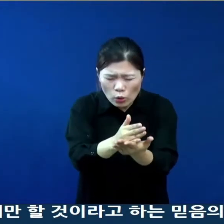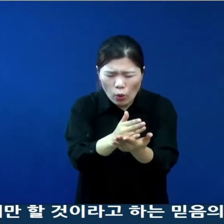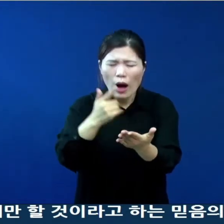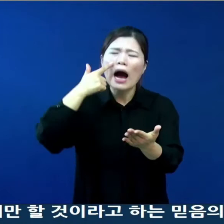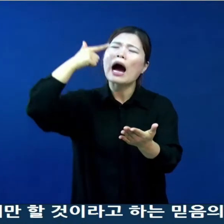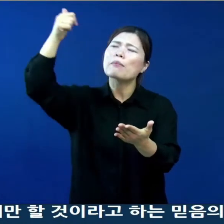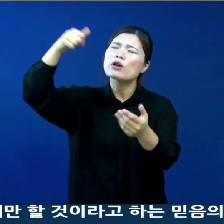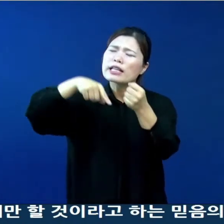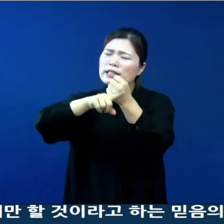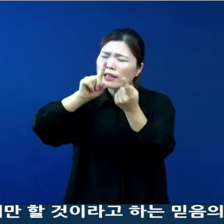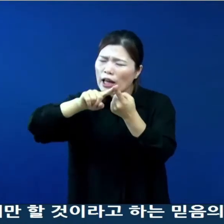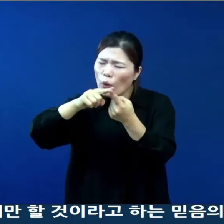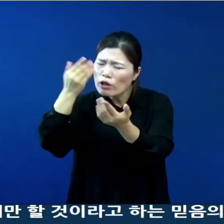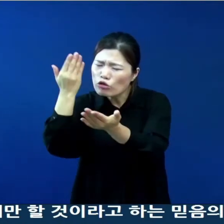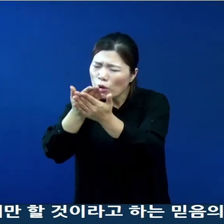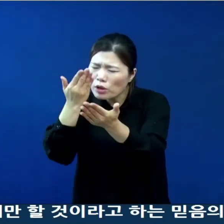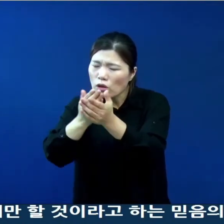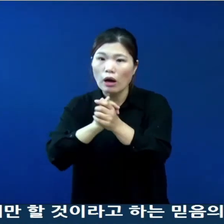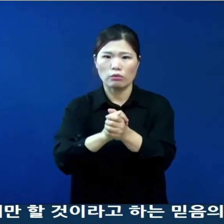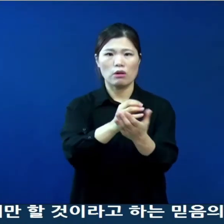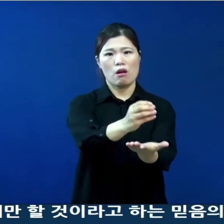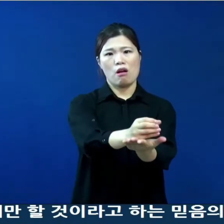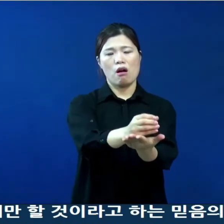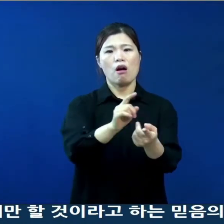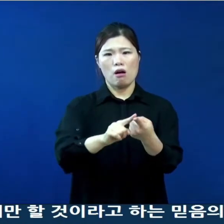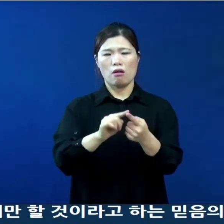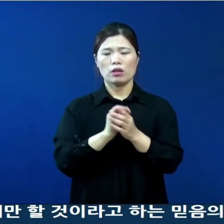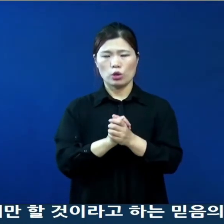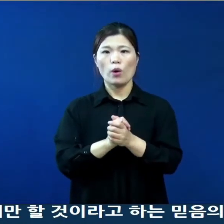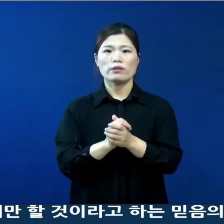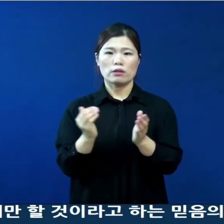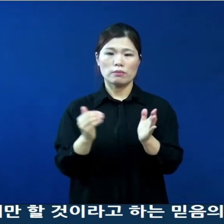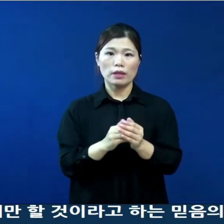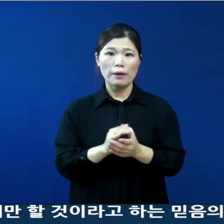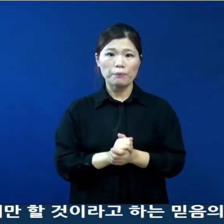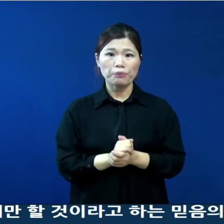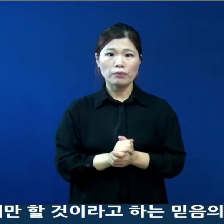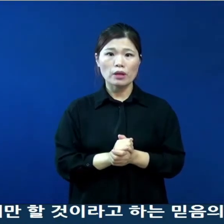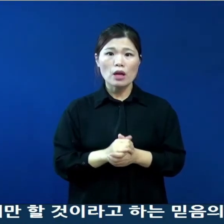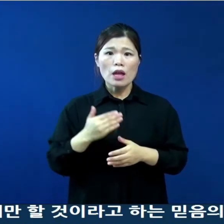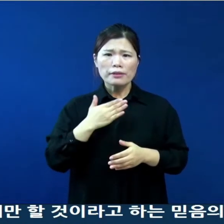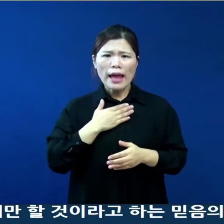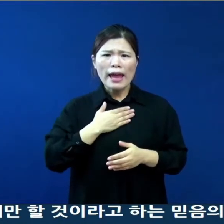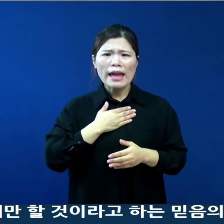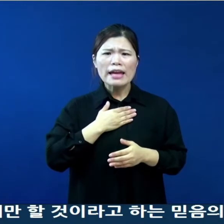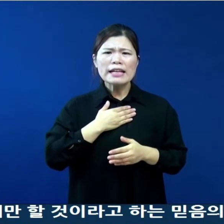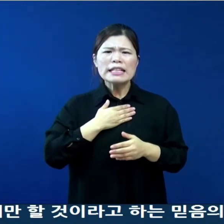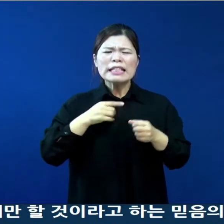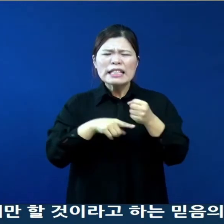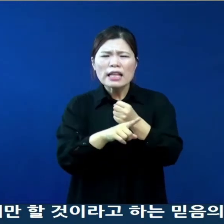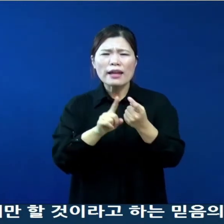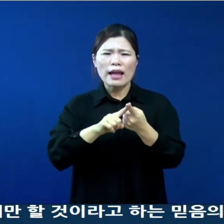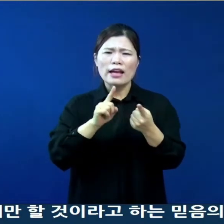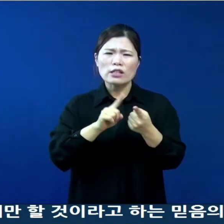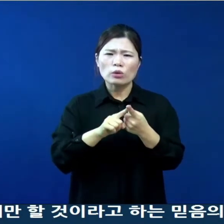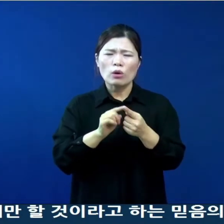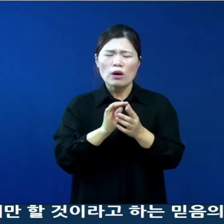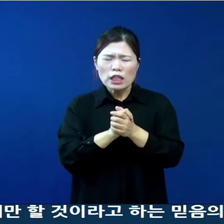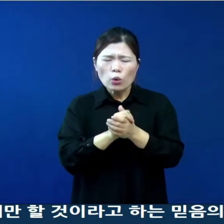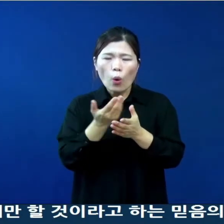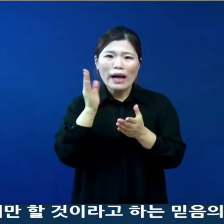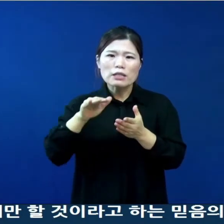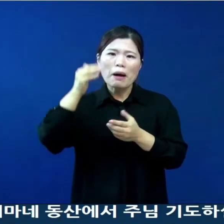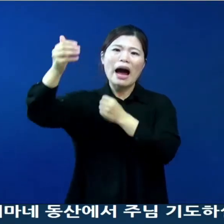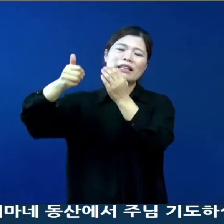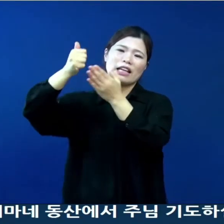아버지의 뜻대로 하옵소서. 우리의 뜻을 구할 수 있지만 그것이 아버지의 뜻과 일치하는가를 수시로 물으셨던 삶이 바로